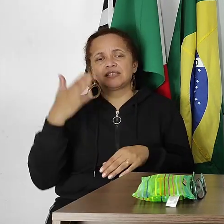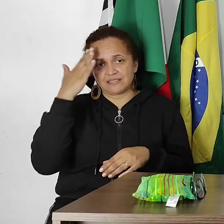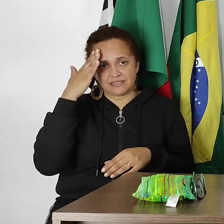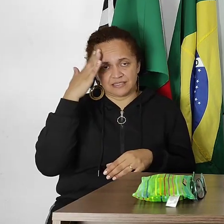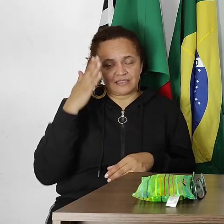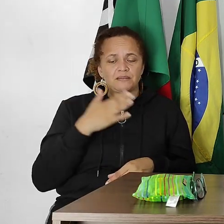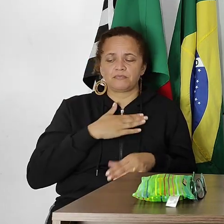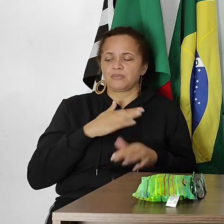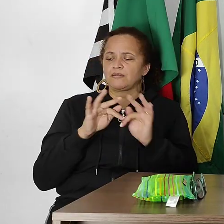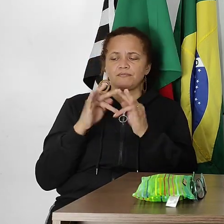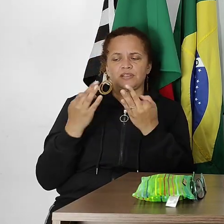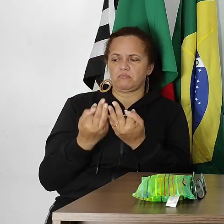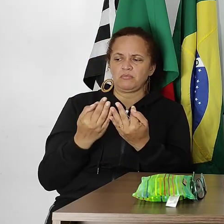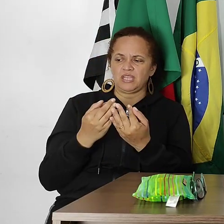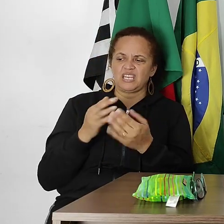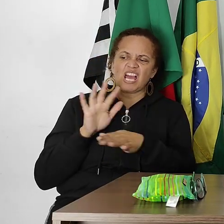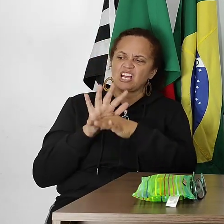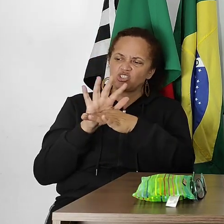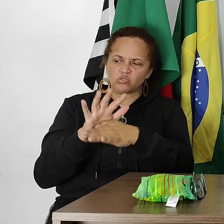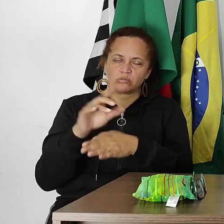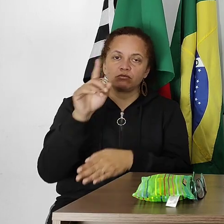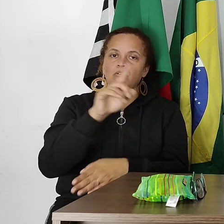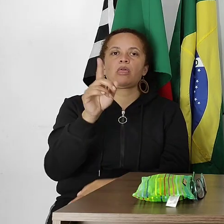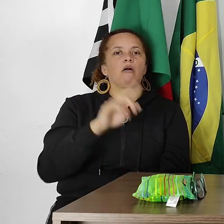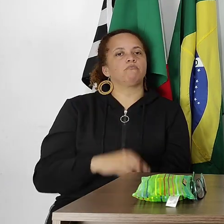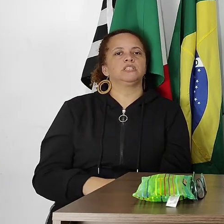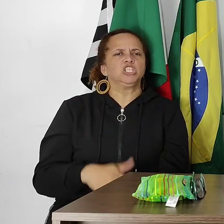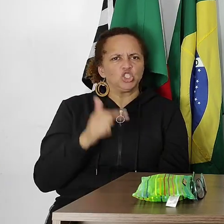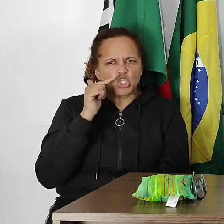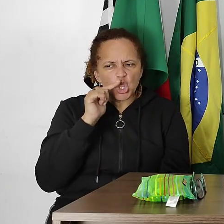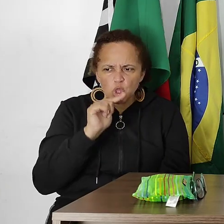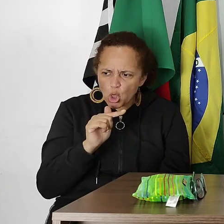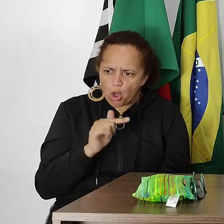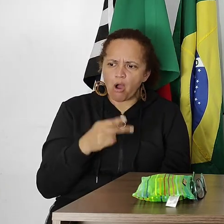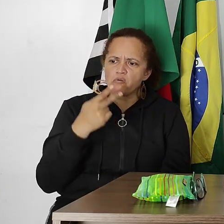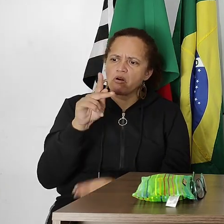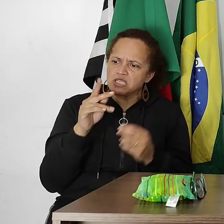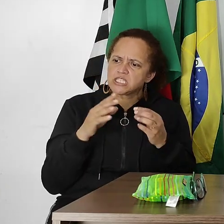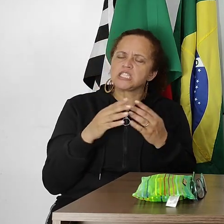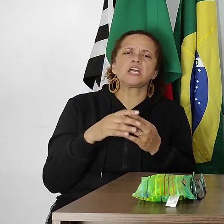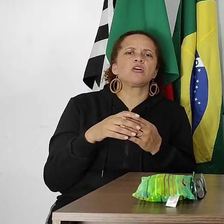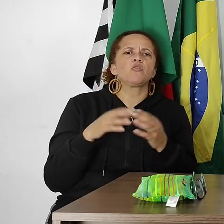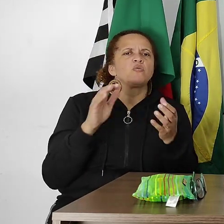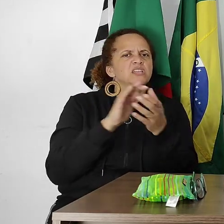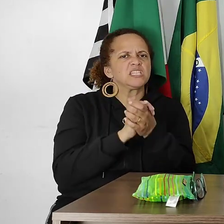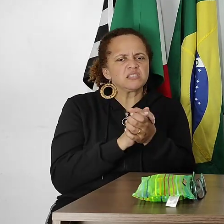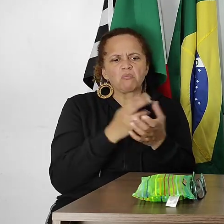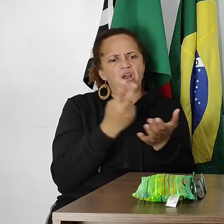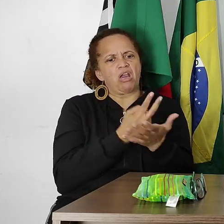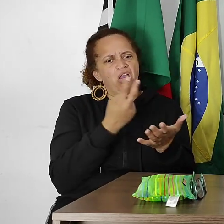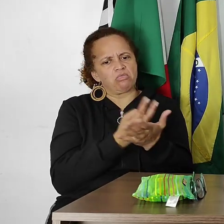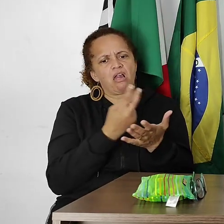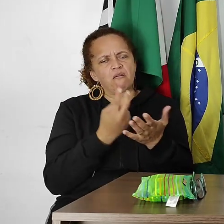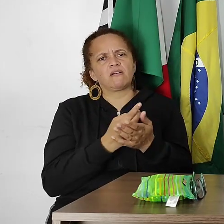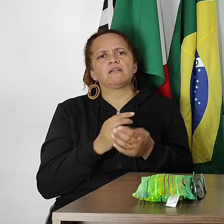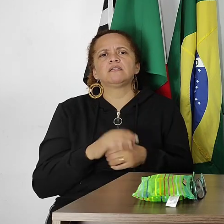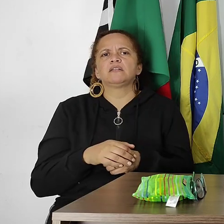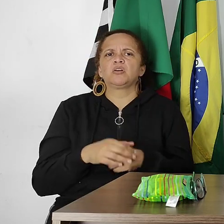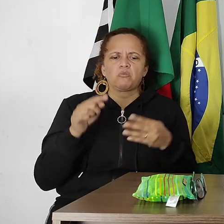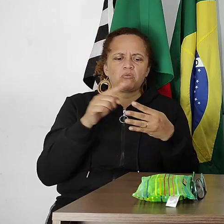apoio porque ela falou, não, mais uma vez fazendo isso, mais uma vez, não foi uma, não foi duas,